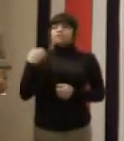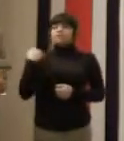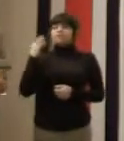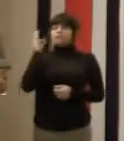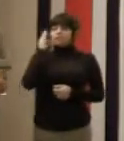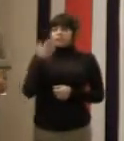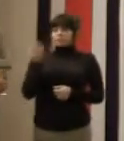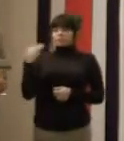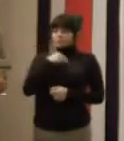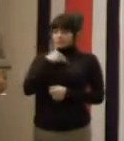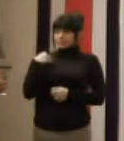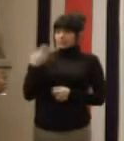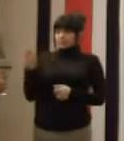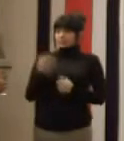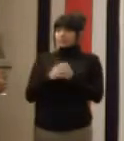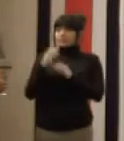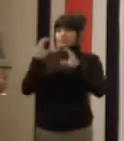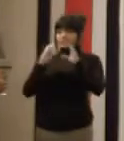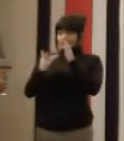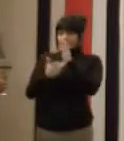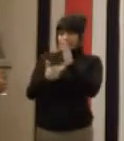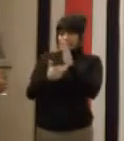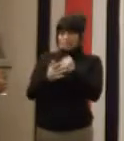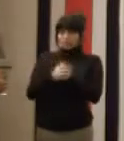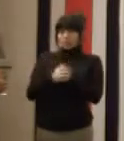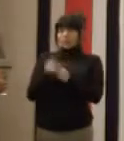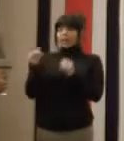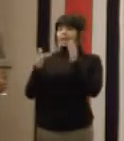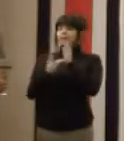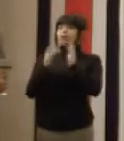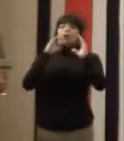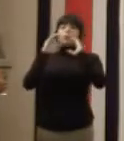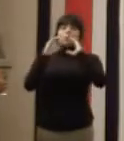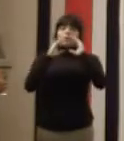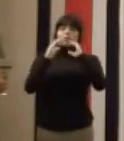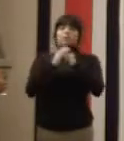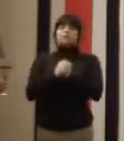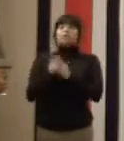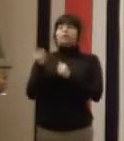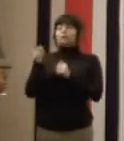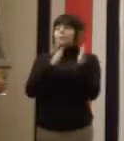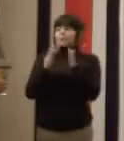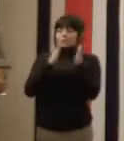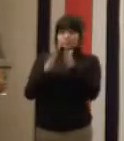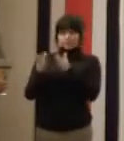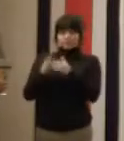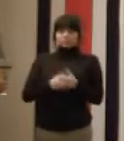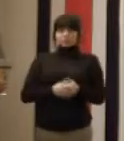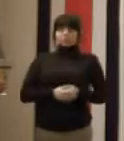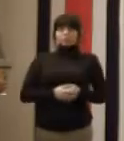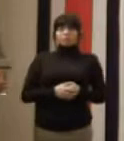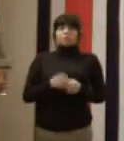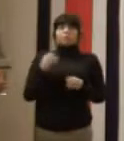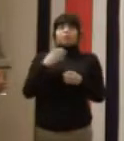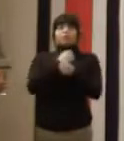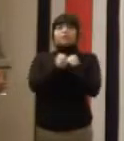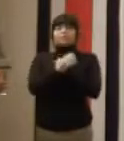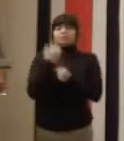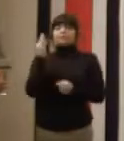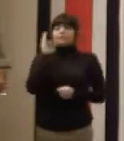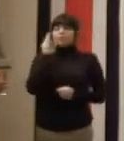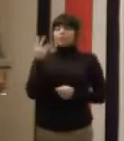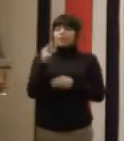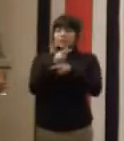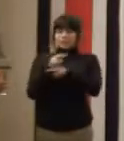señoras ministras de Ciencia y Tecnología y Telecomunicaciones, de Planificación, muy estimable